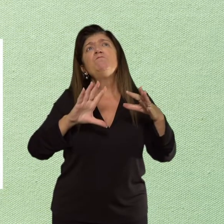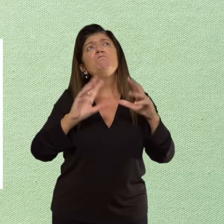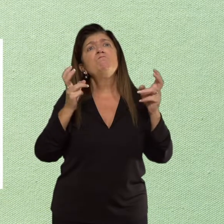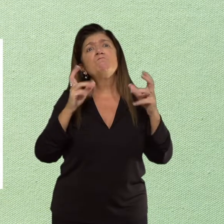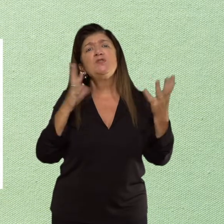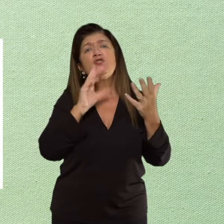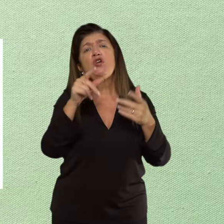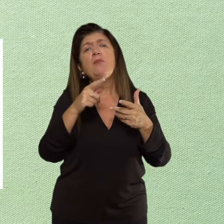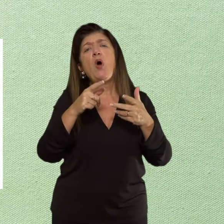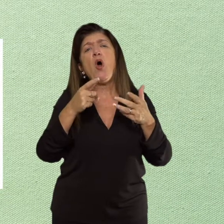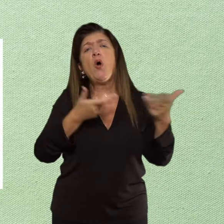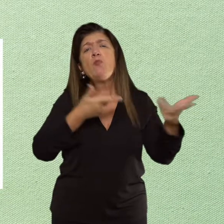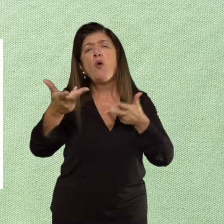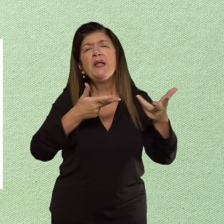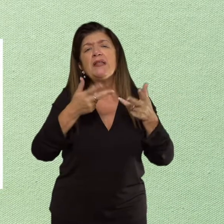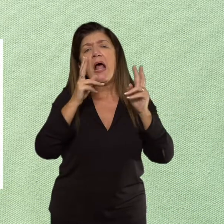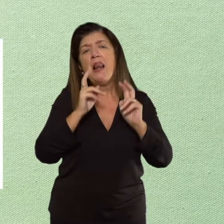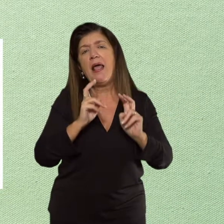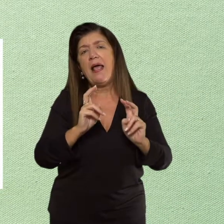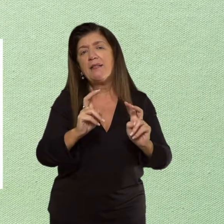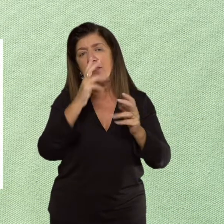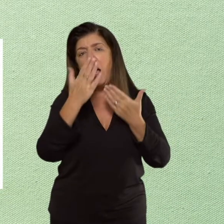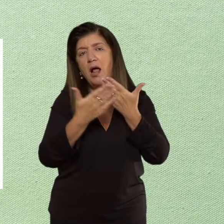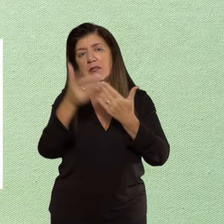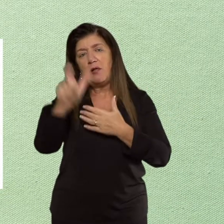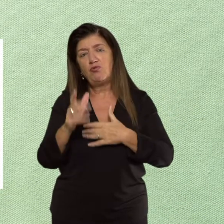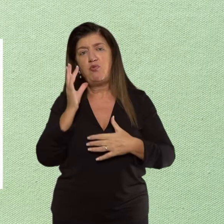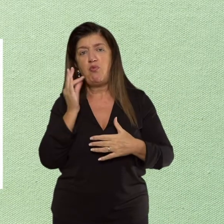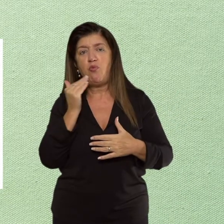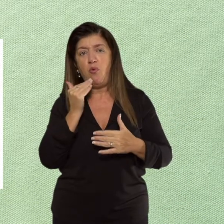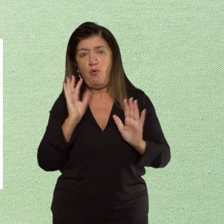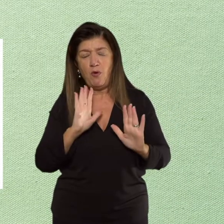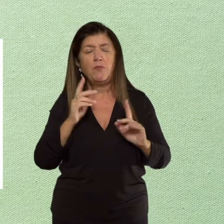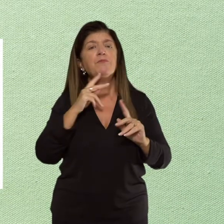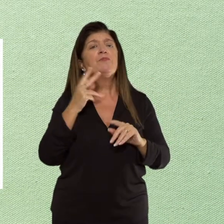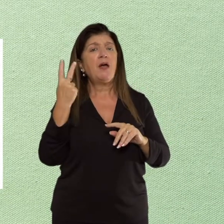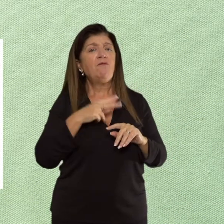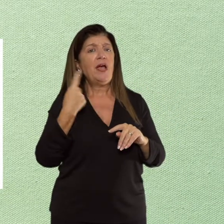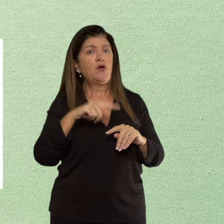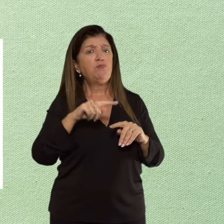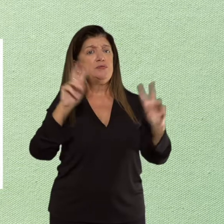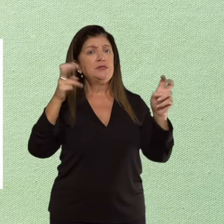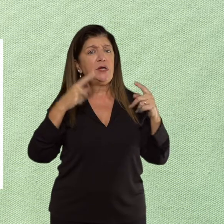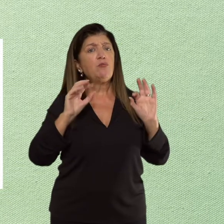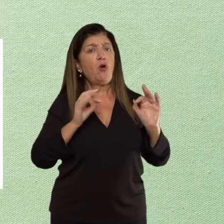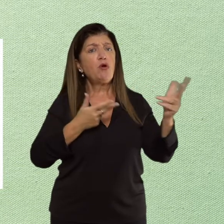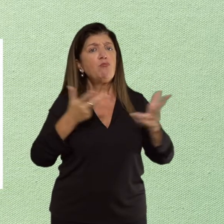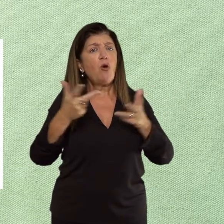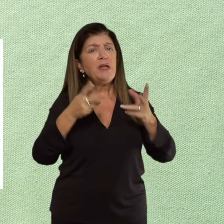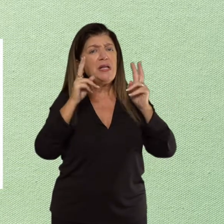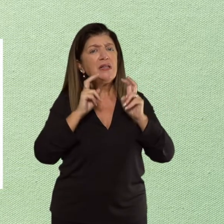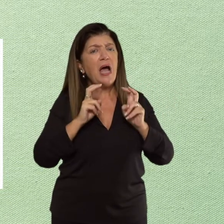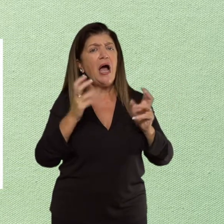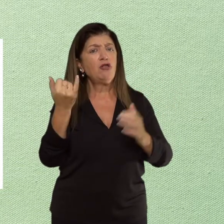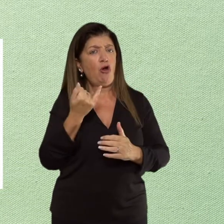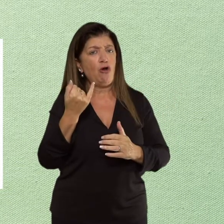d'uomo. Benissimo, quindi ci hai parlato di mobilità dolce. Vogliamo fare un affondo su che cos'è